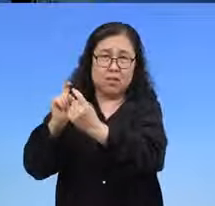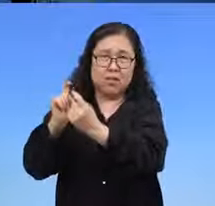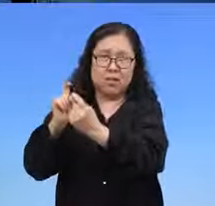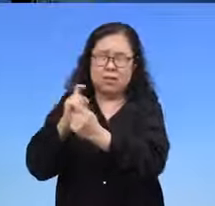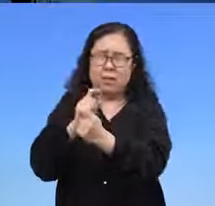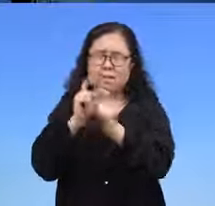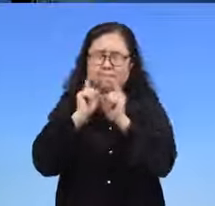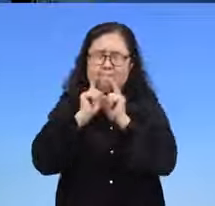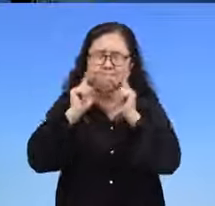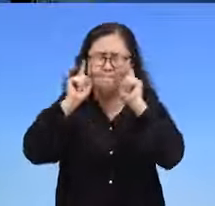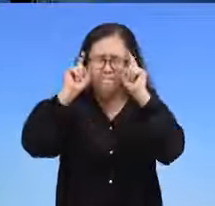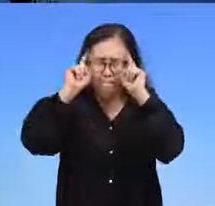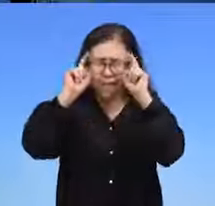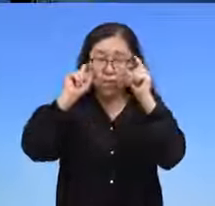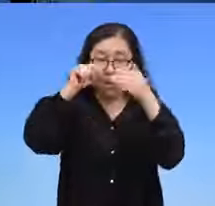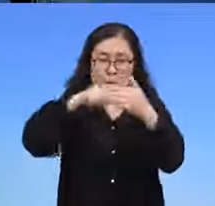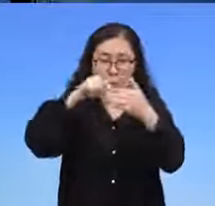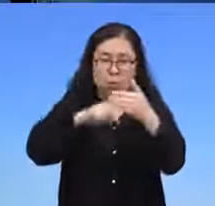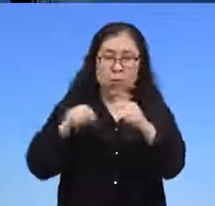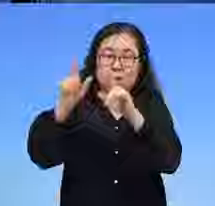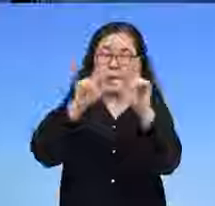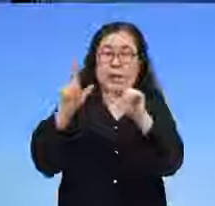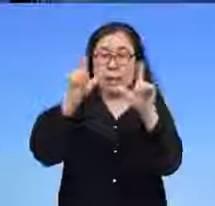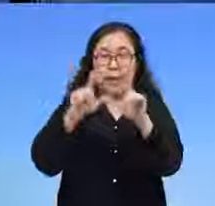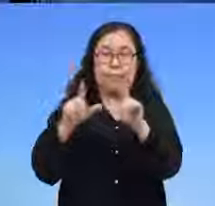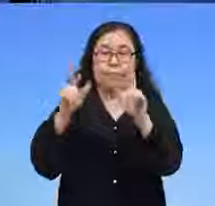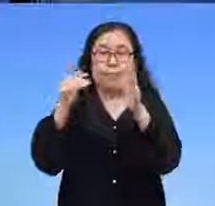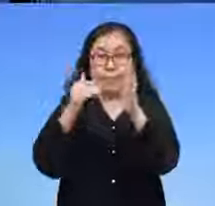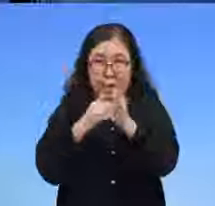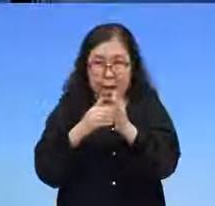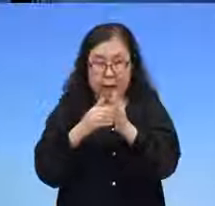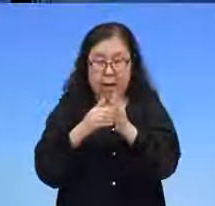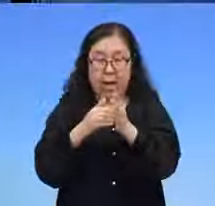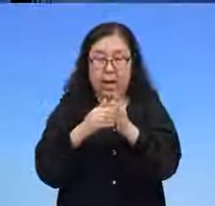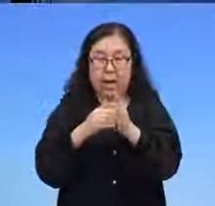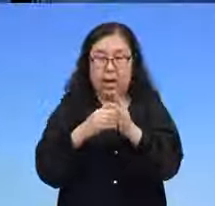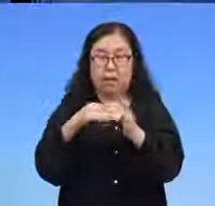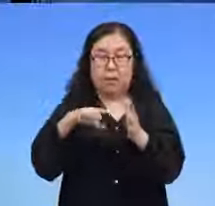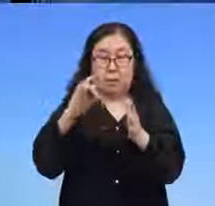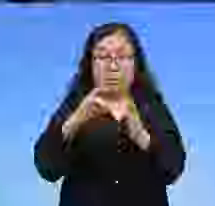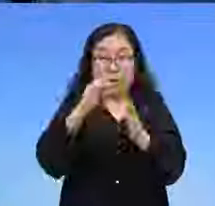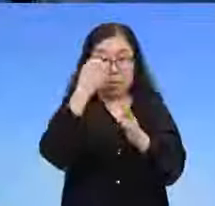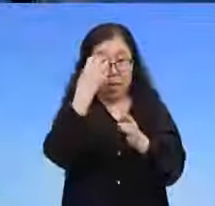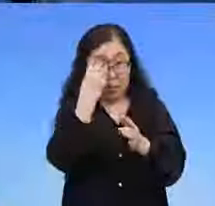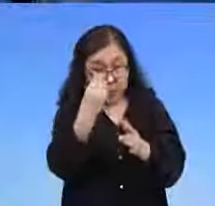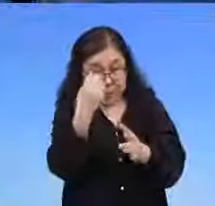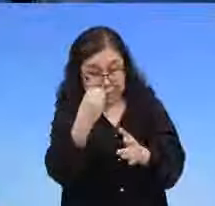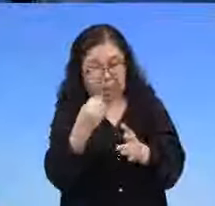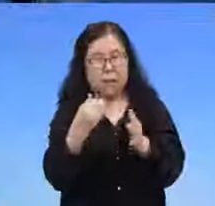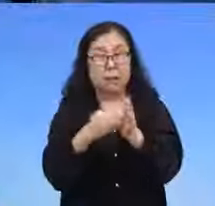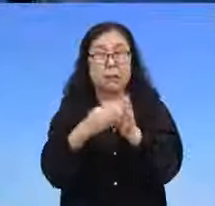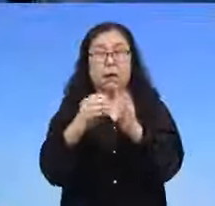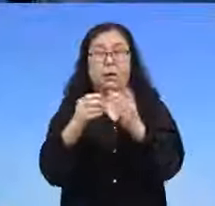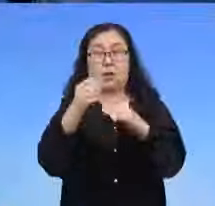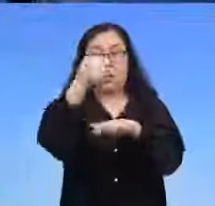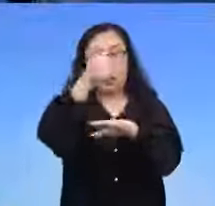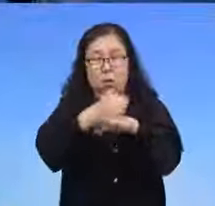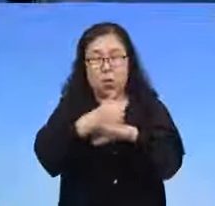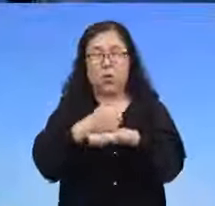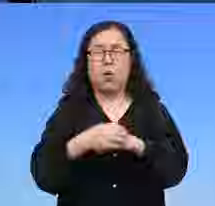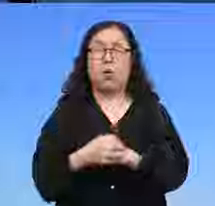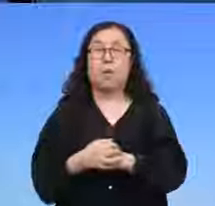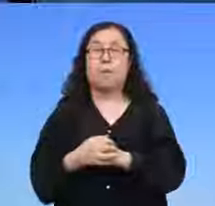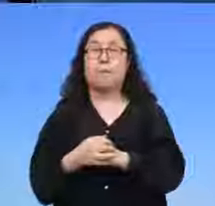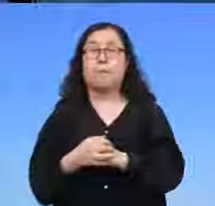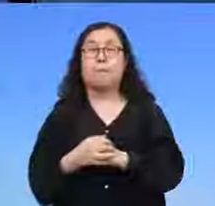인고 부부고 화목했더니 지옥 같은 날을 보냈다네. 이게 첫 번째 제 눈에 들어온 포인트였고요. 그런가 하면은 마지막